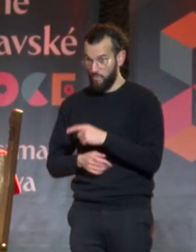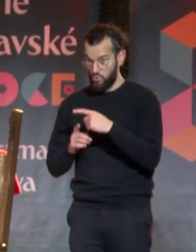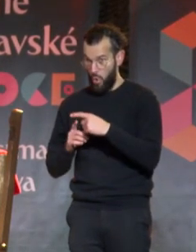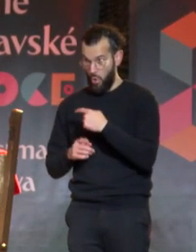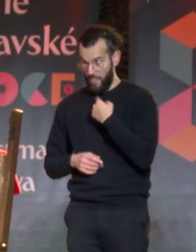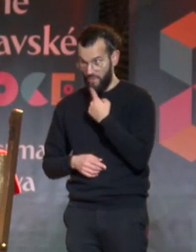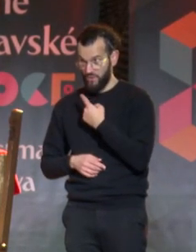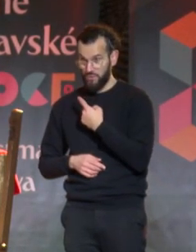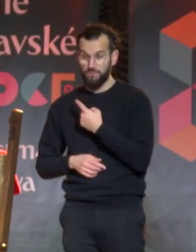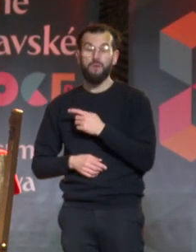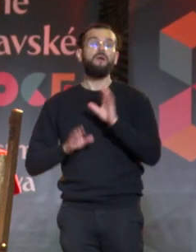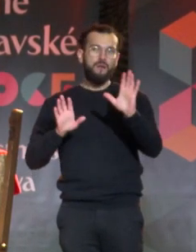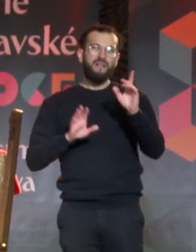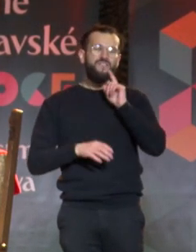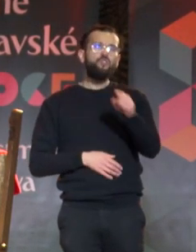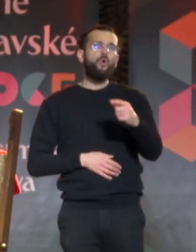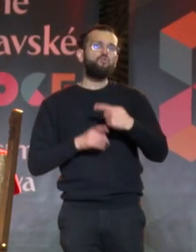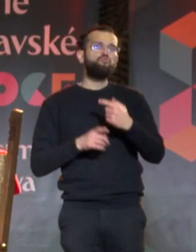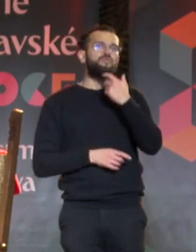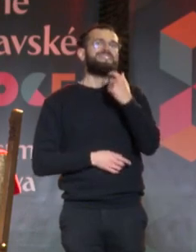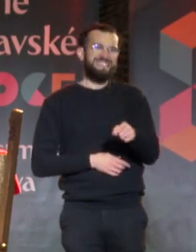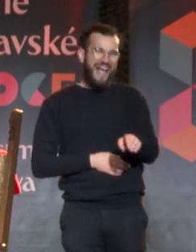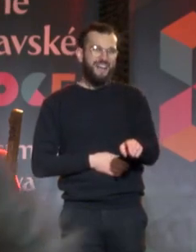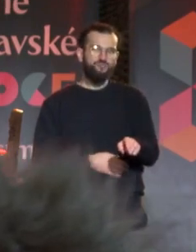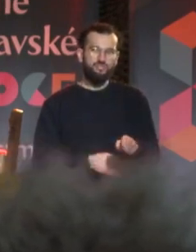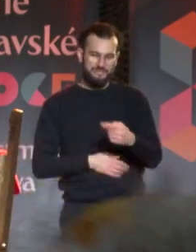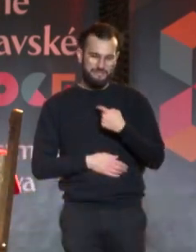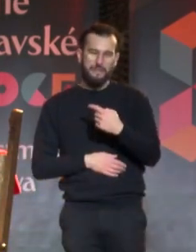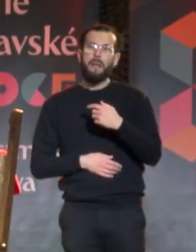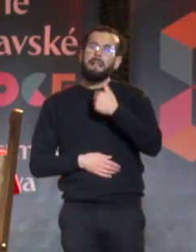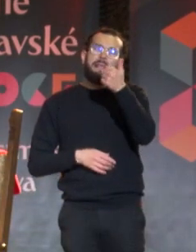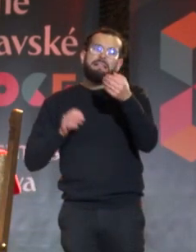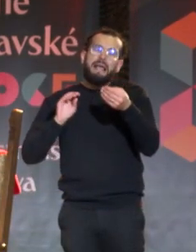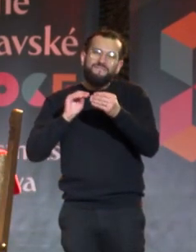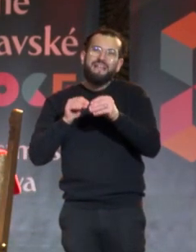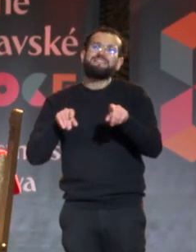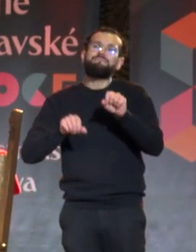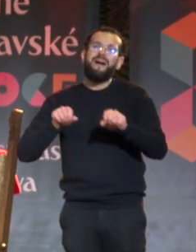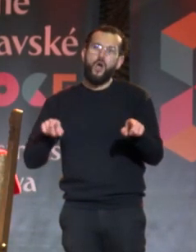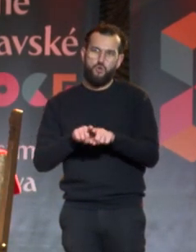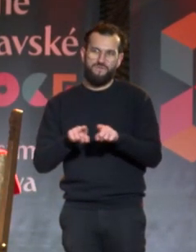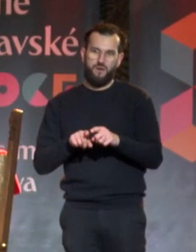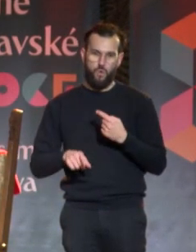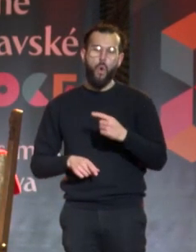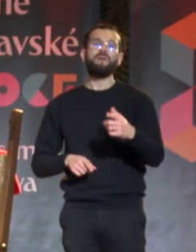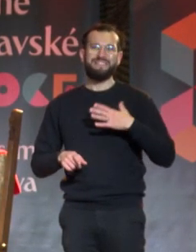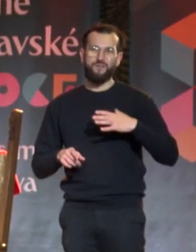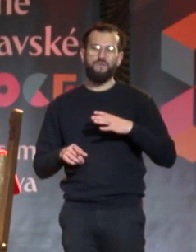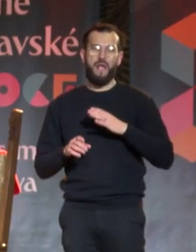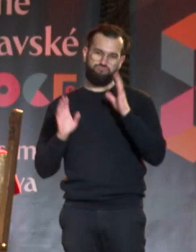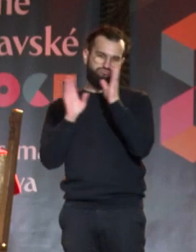diviť. Ferdinand je o trochu starší než ja a máme spoločnú jedinú vec. Aj on skúša byť